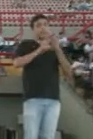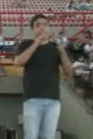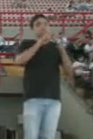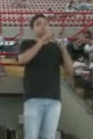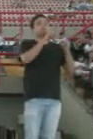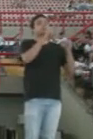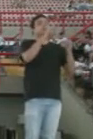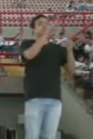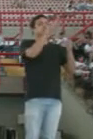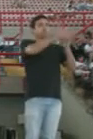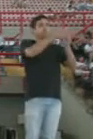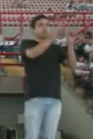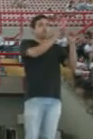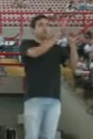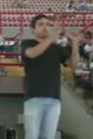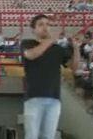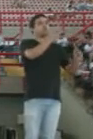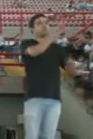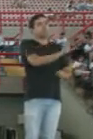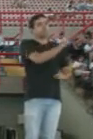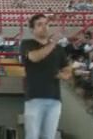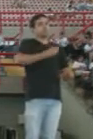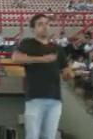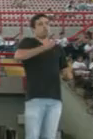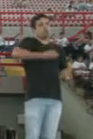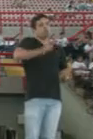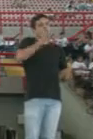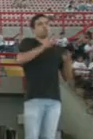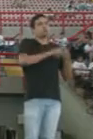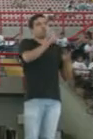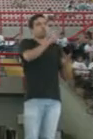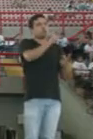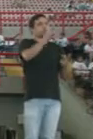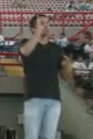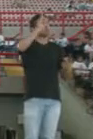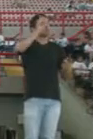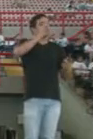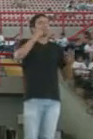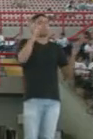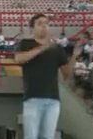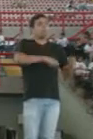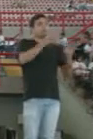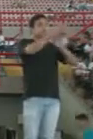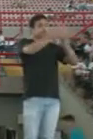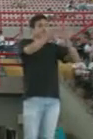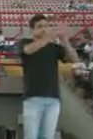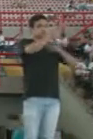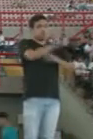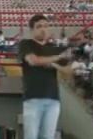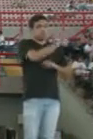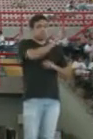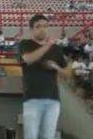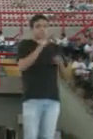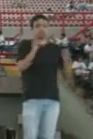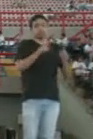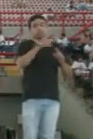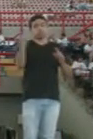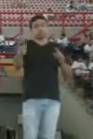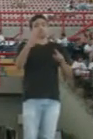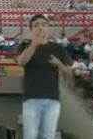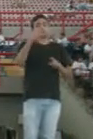ser literário, tá aí um poema, um romance, um conto, uma crônica. Texto literário, vira a página